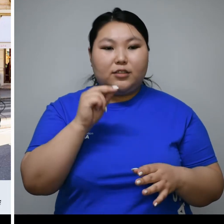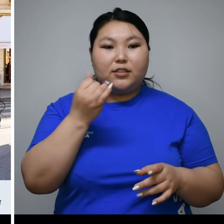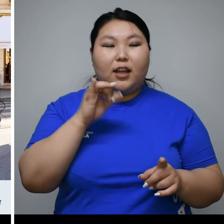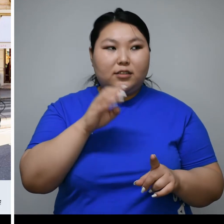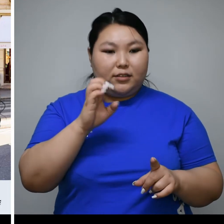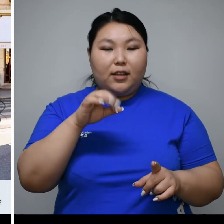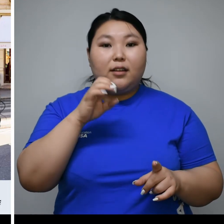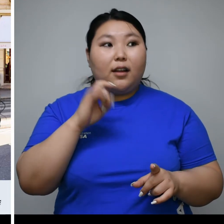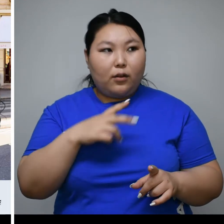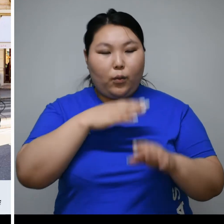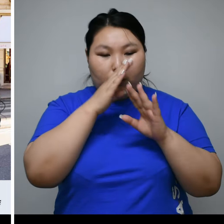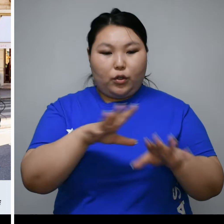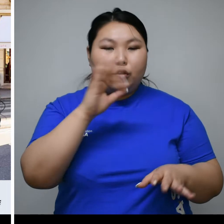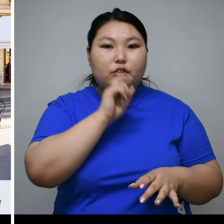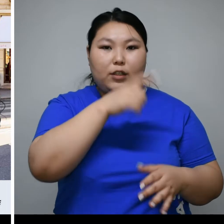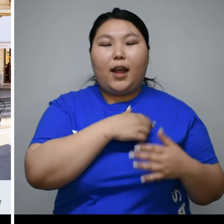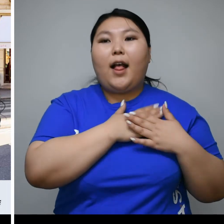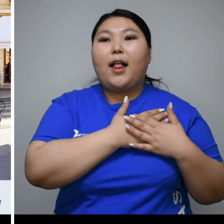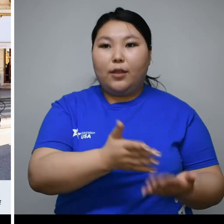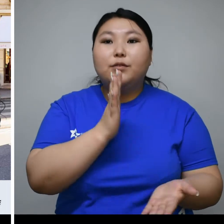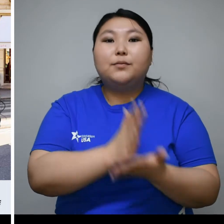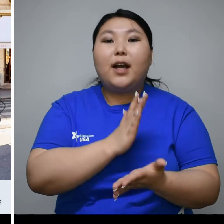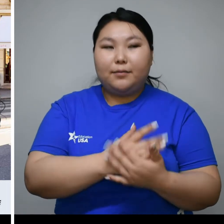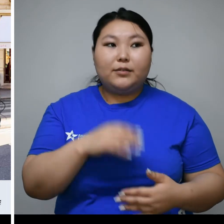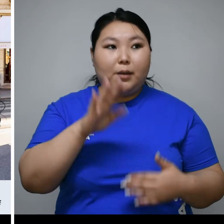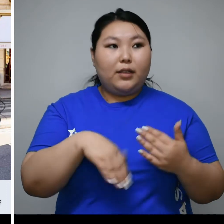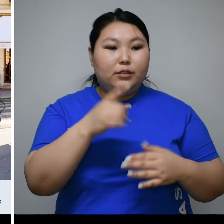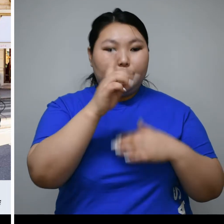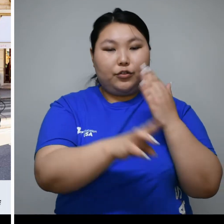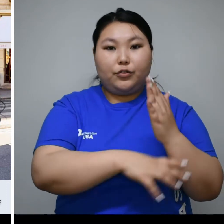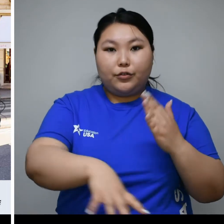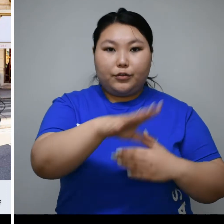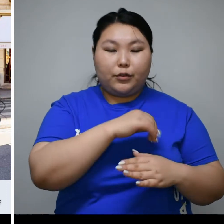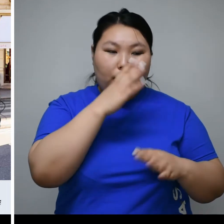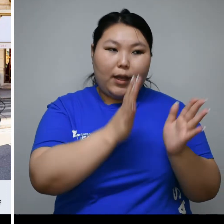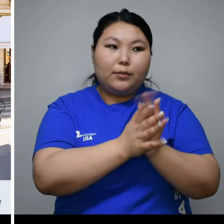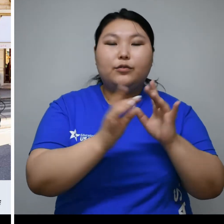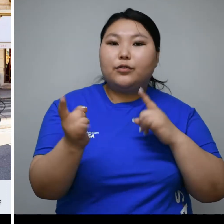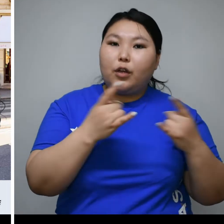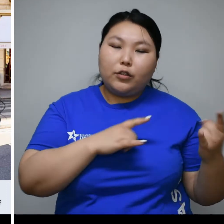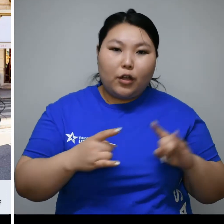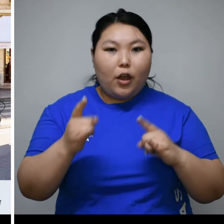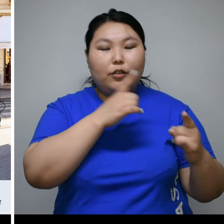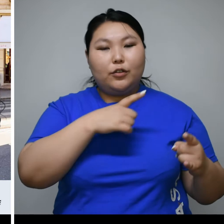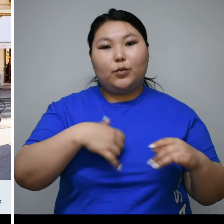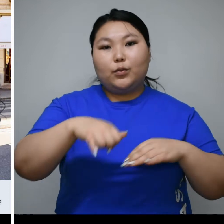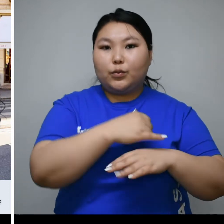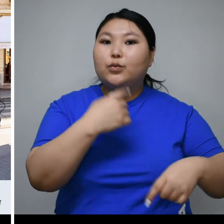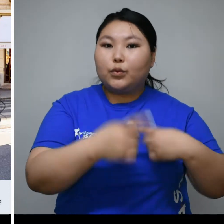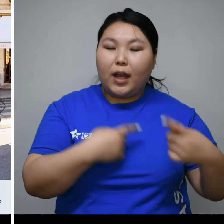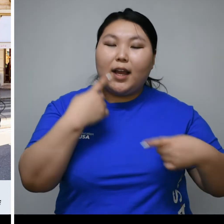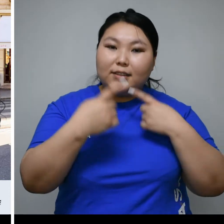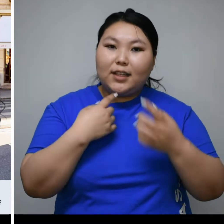care center-ийн хүүхдүүдэд очиж хамдирсан байгаа. Тэгчээд нэг өдрийг тэр хүүхдүүдтэй яг ингэ тоглоод өөрсдийнхөө улсын